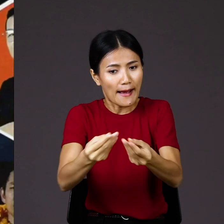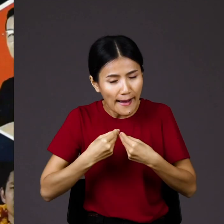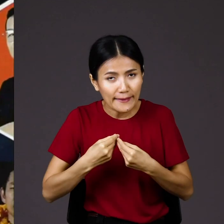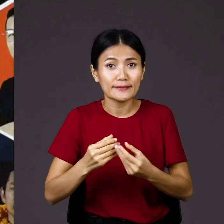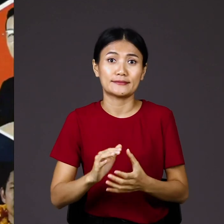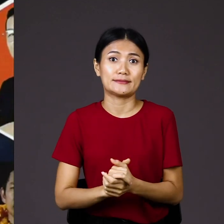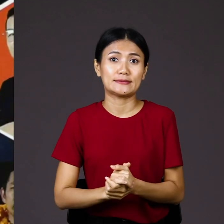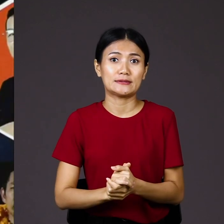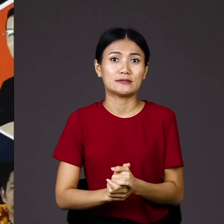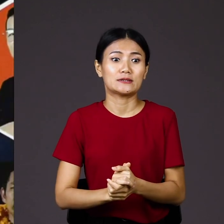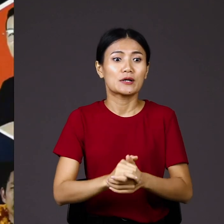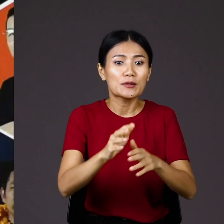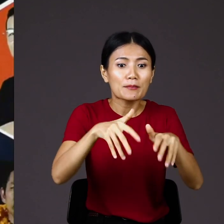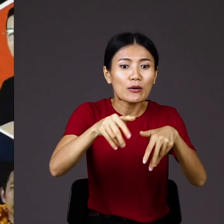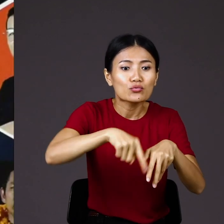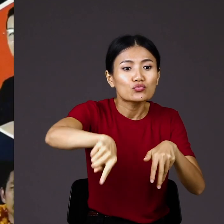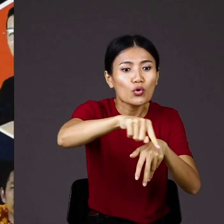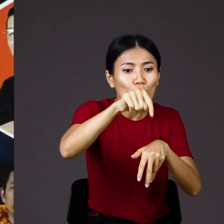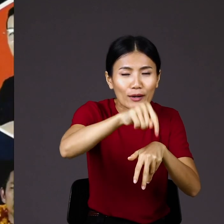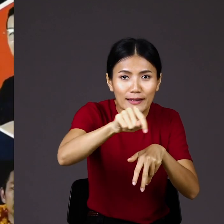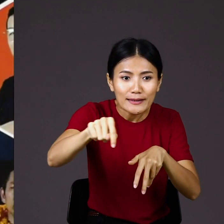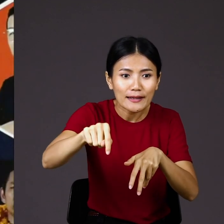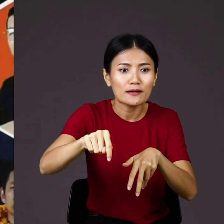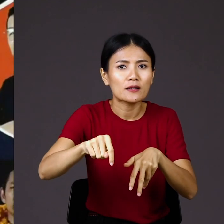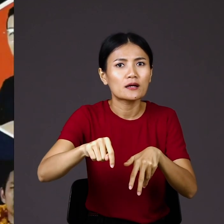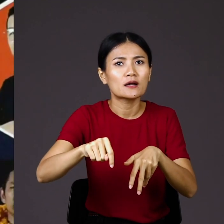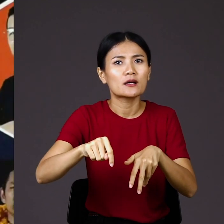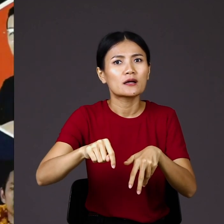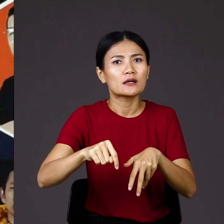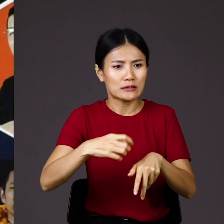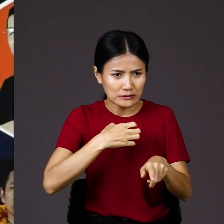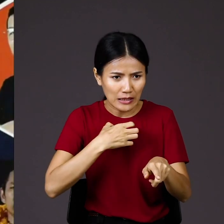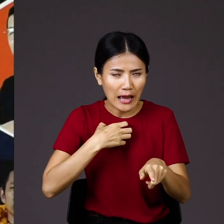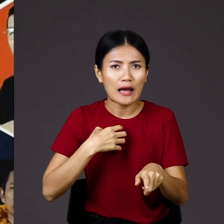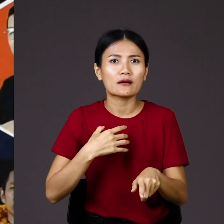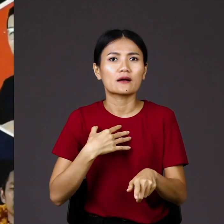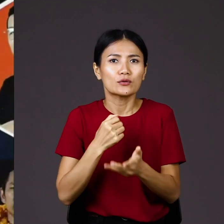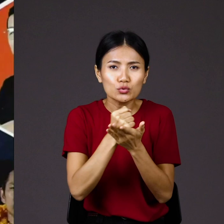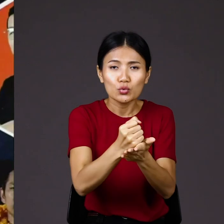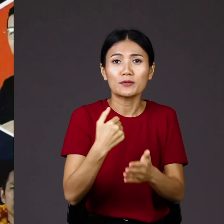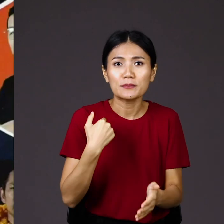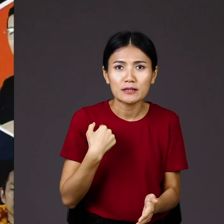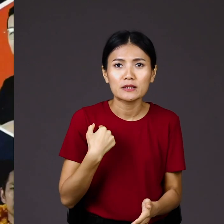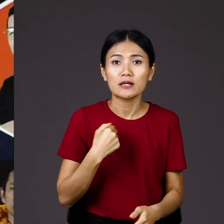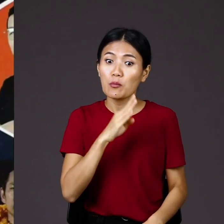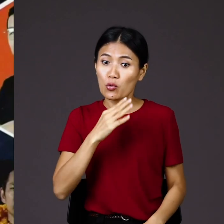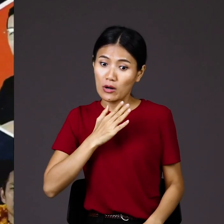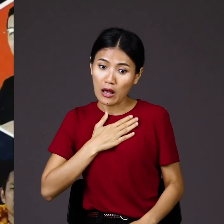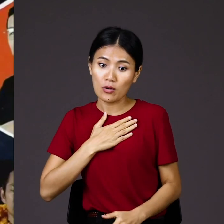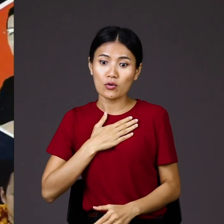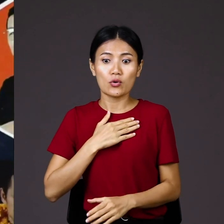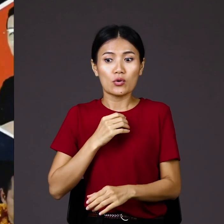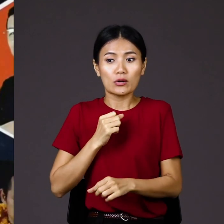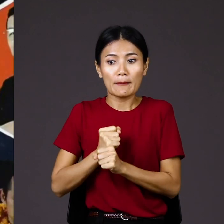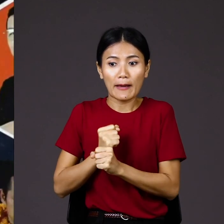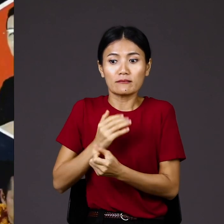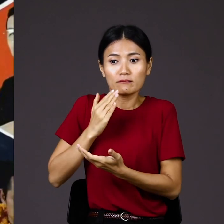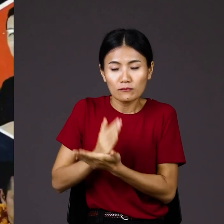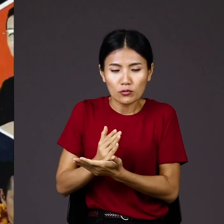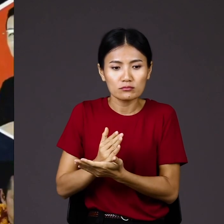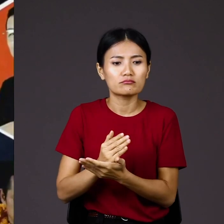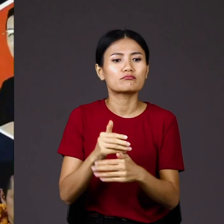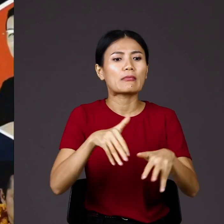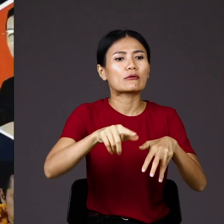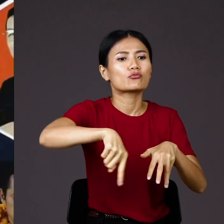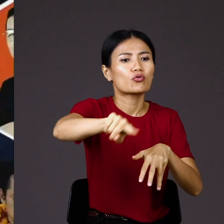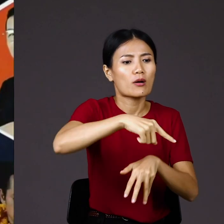แล้วความหวังเหล่านี้เราต้องประคับประคองไว้ถ้าหากเราหยุดความหวังเหล่านี้จะห